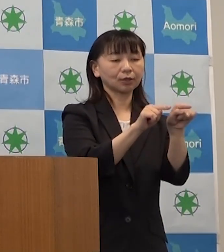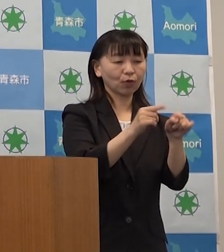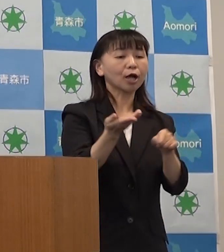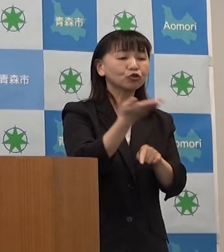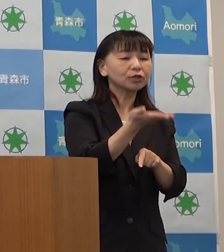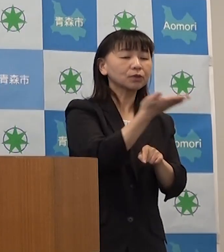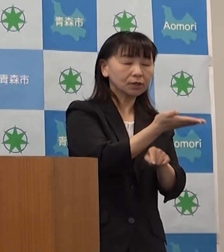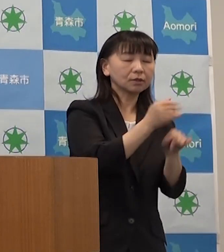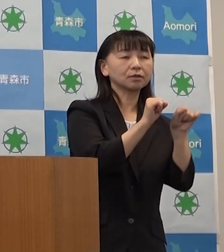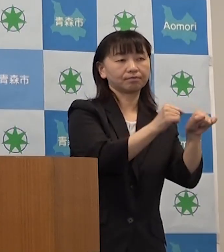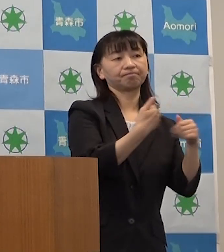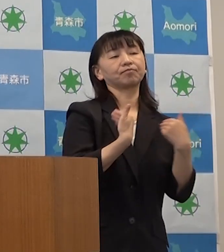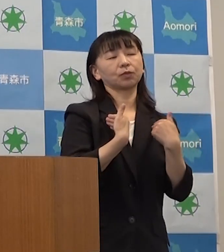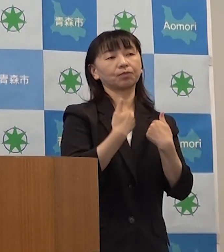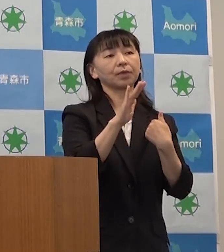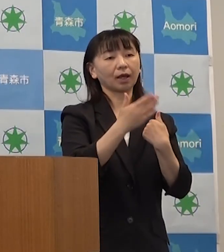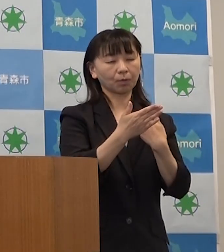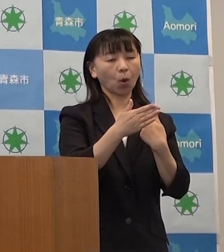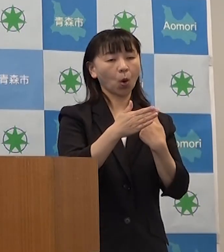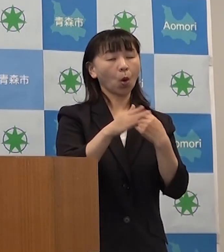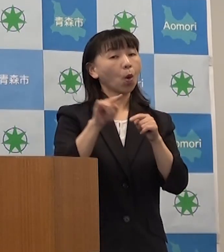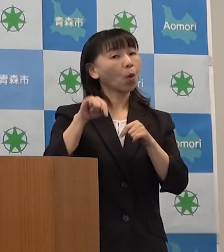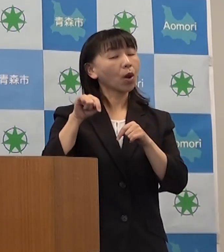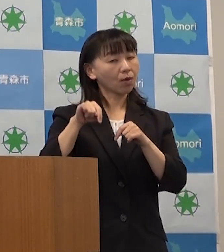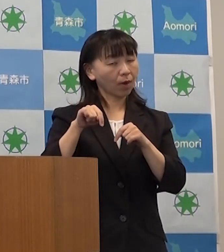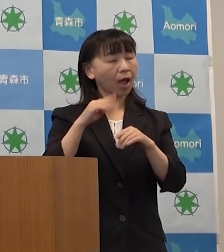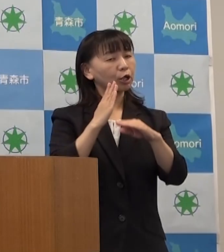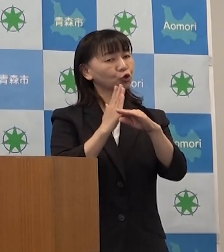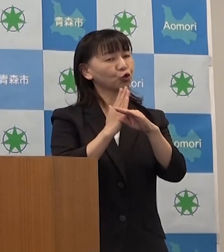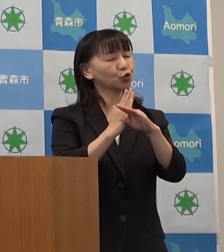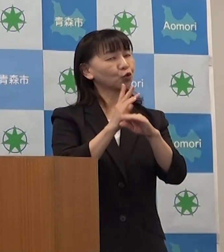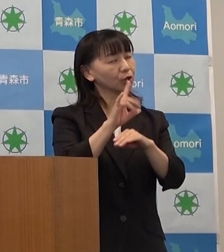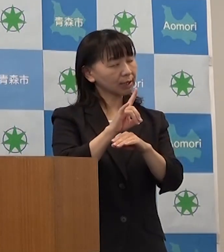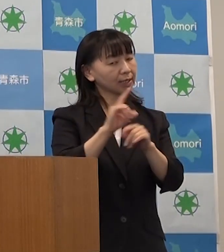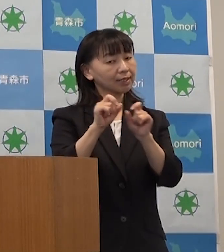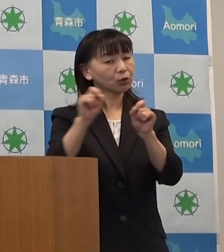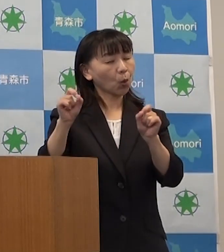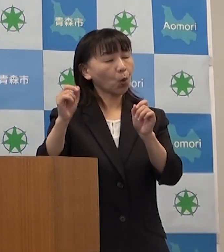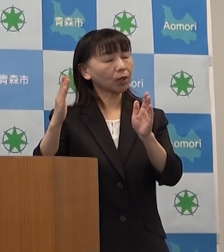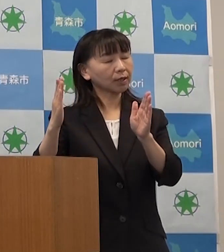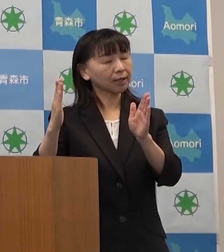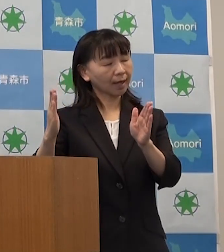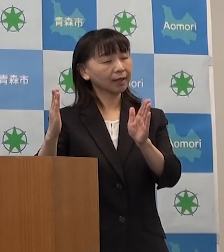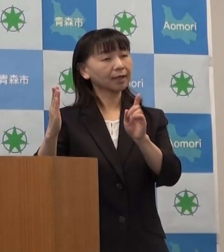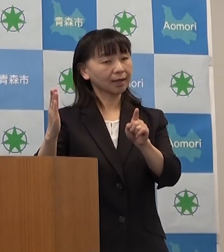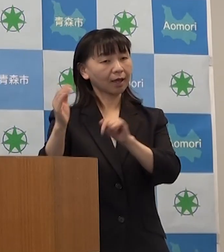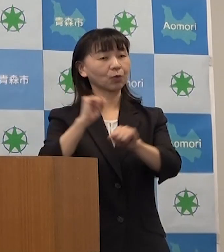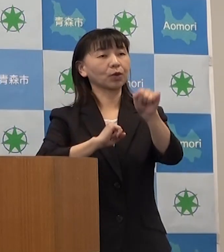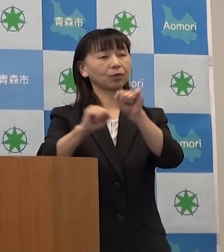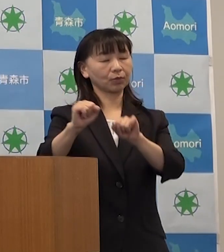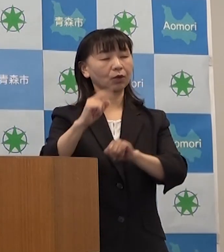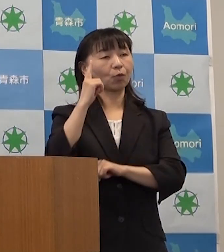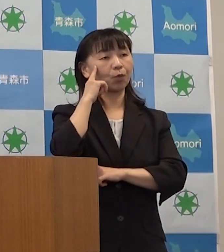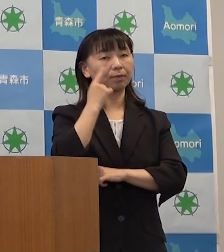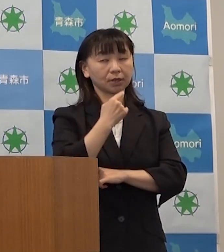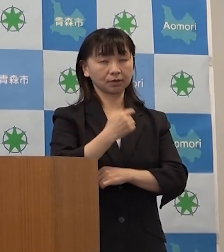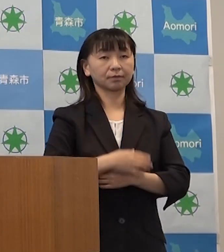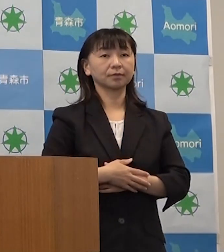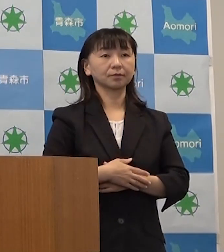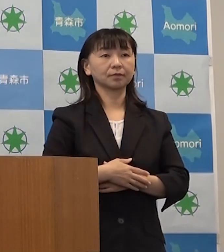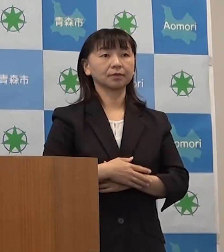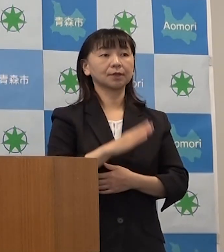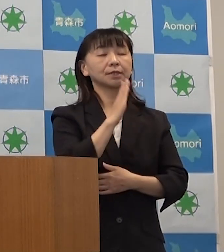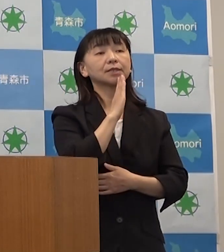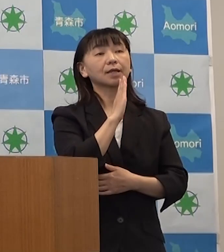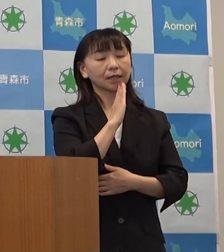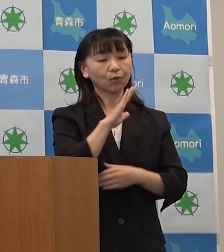かなくてはいけないと思いますが、これはどちらかというと中期的長期的な取り組みになっていくというふうに思っています。でただ実態とし